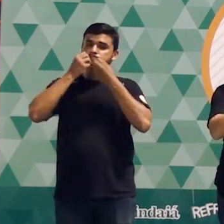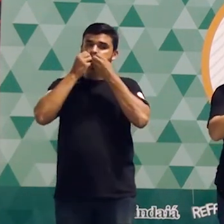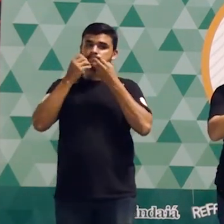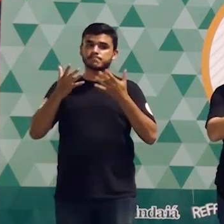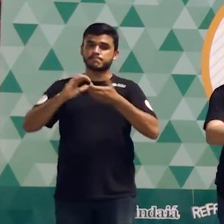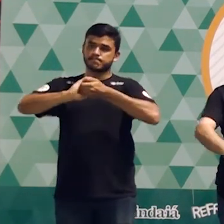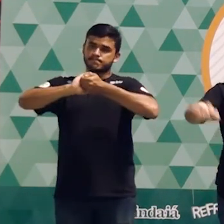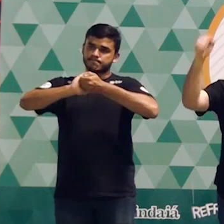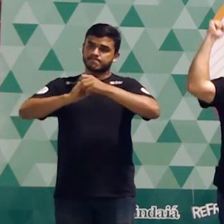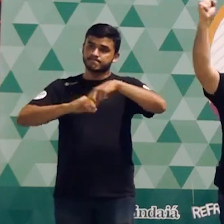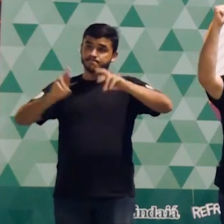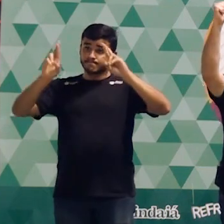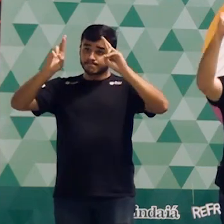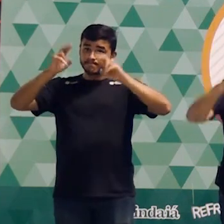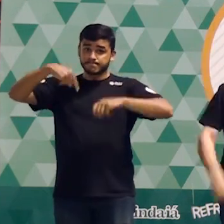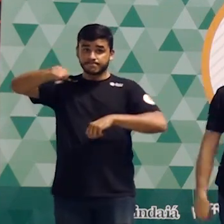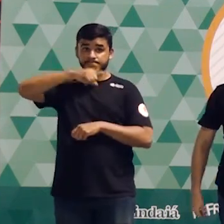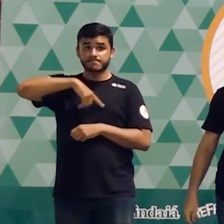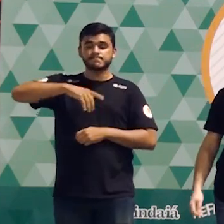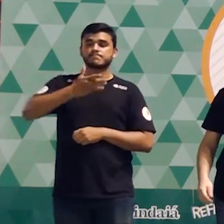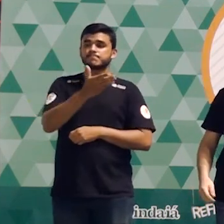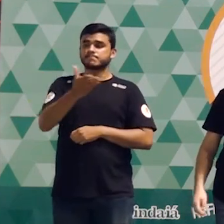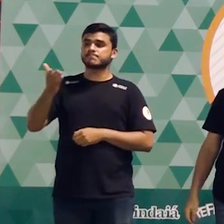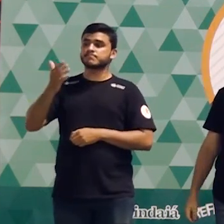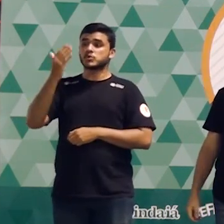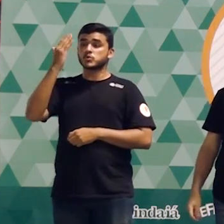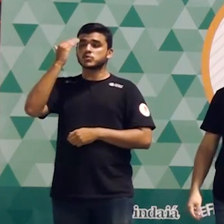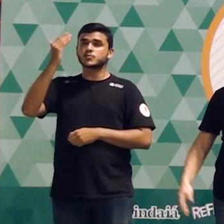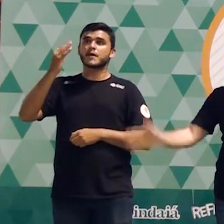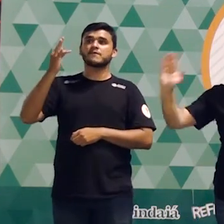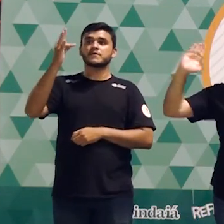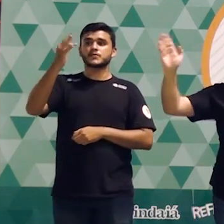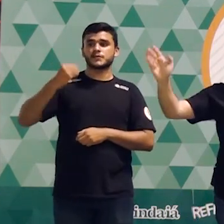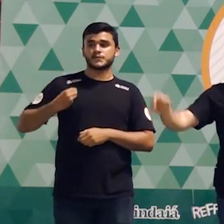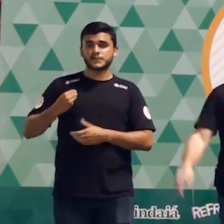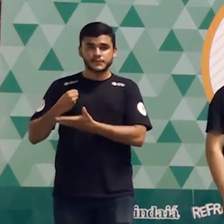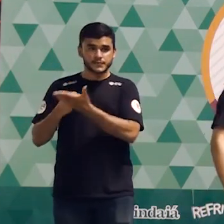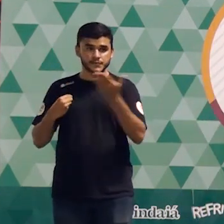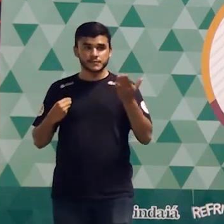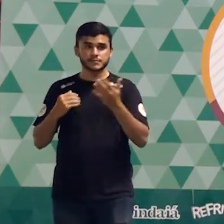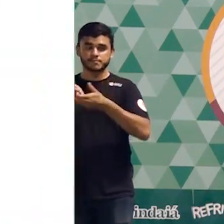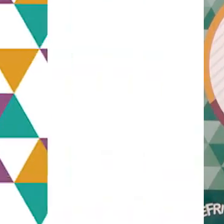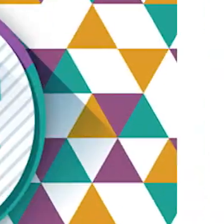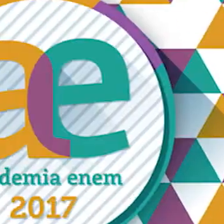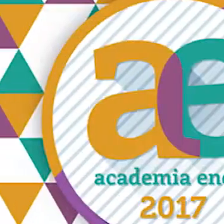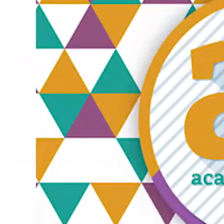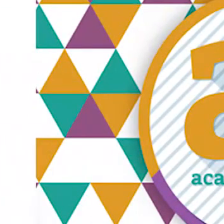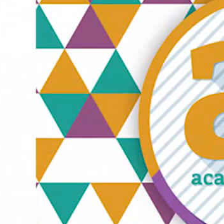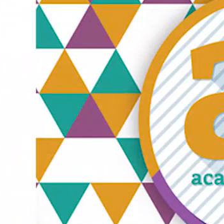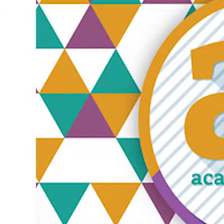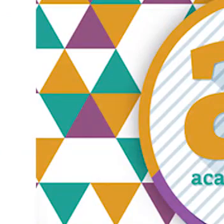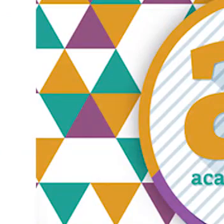vocês. Estou torcendo. Sucesso. Conquistem lá de tudo. Tudo de bom.